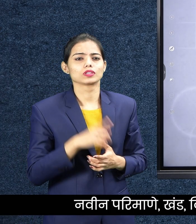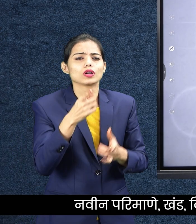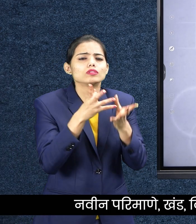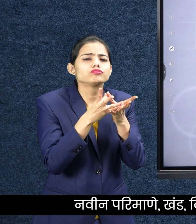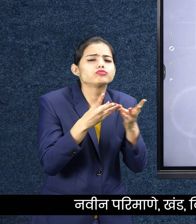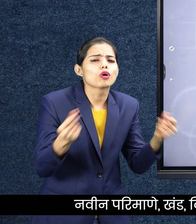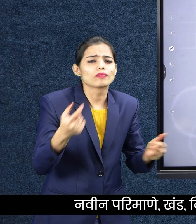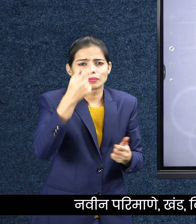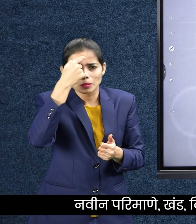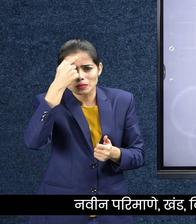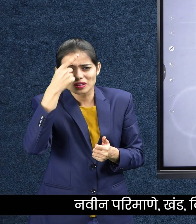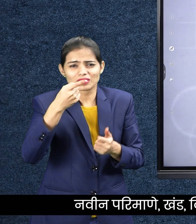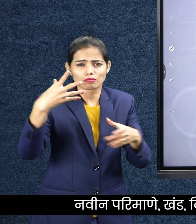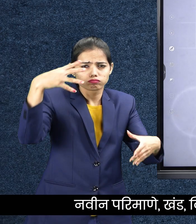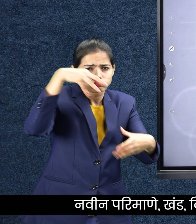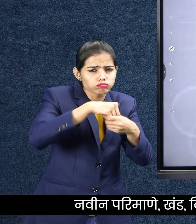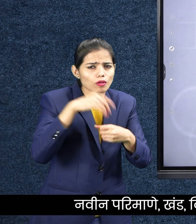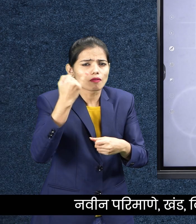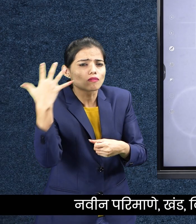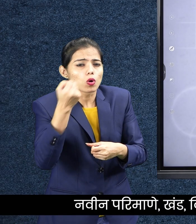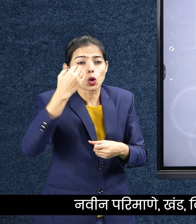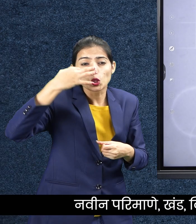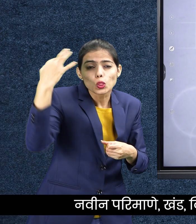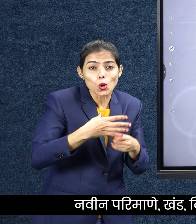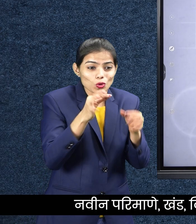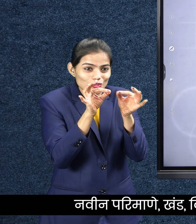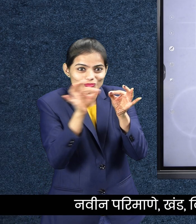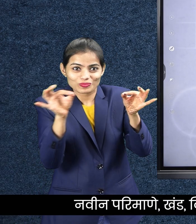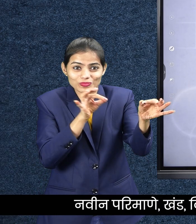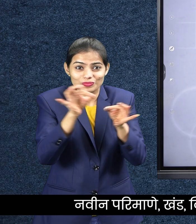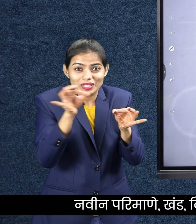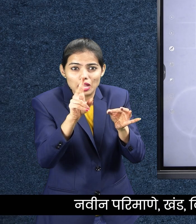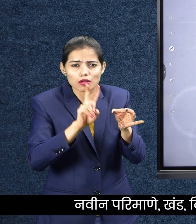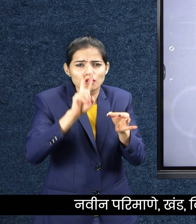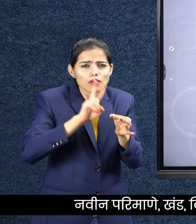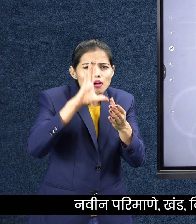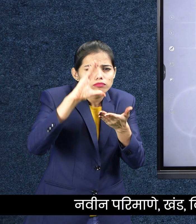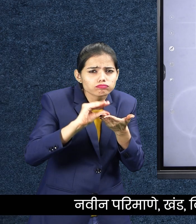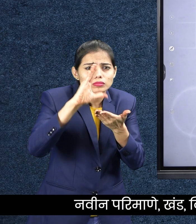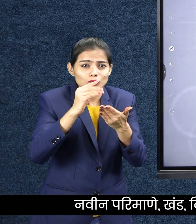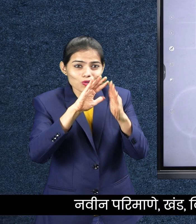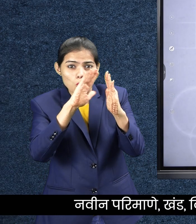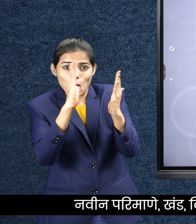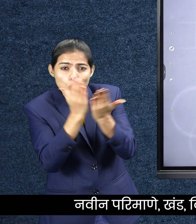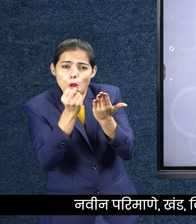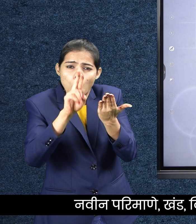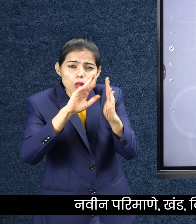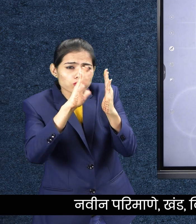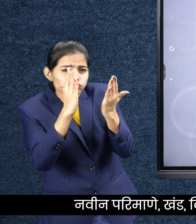नवीन परिमाणे खंड किंवा घन पदार्थांचे पृष्ठभागाचे क्षेत्र बदलल्यानंतर